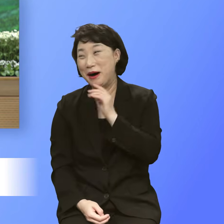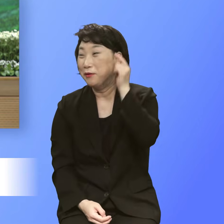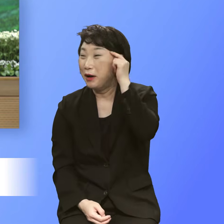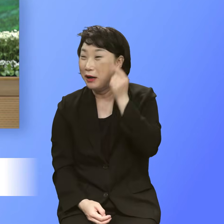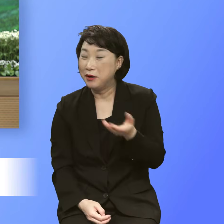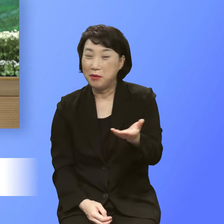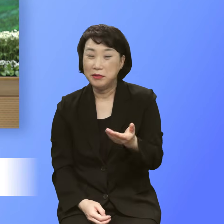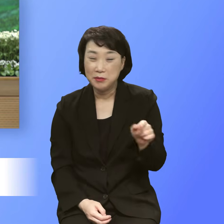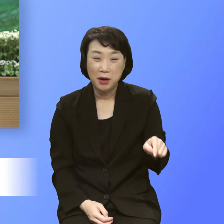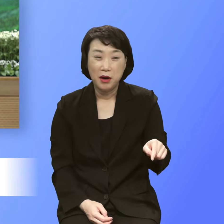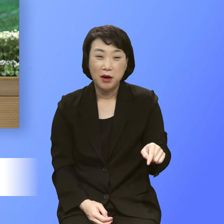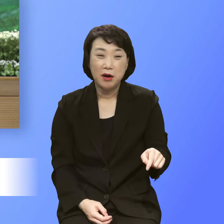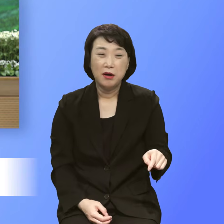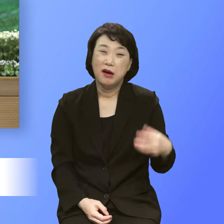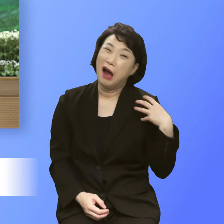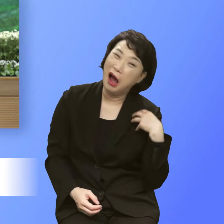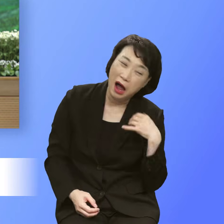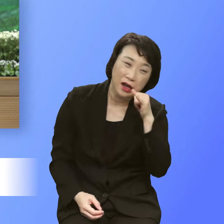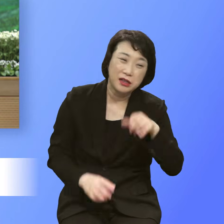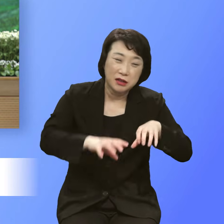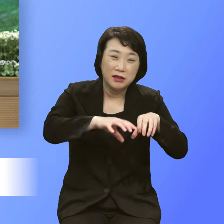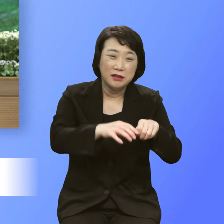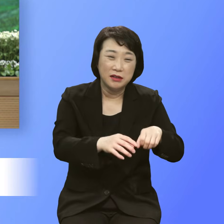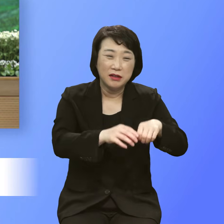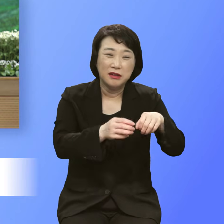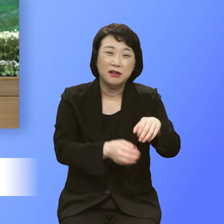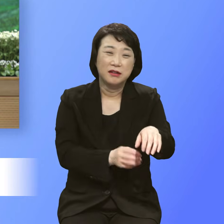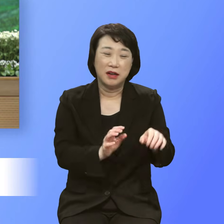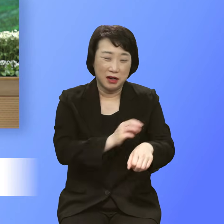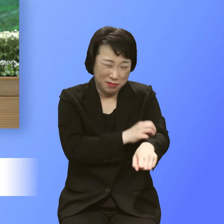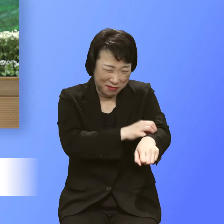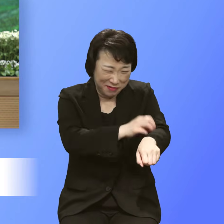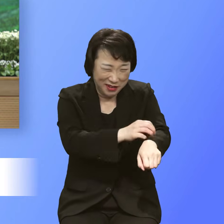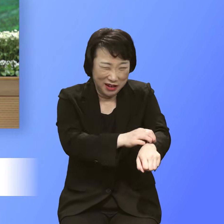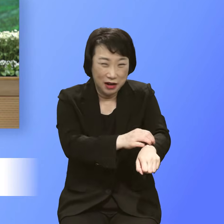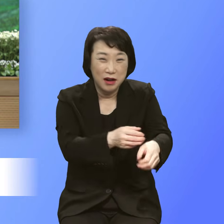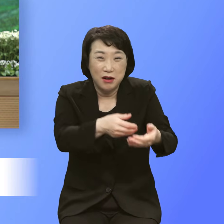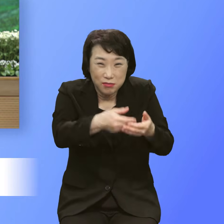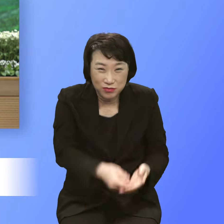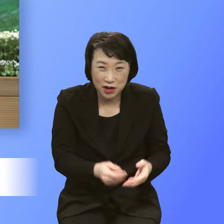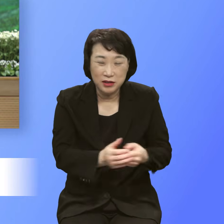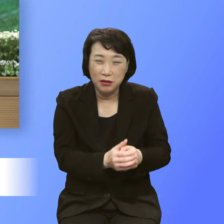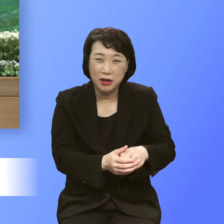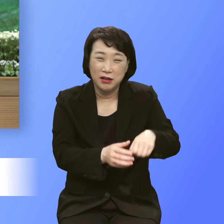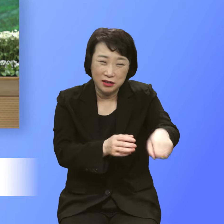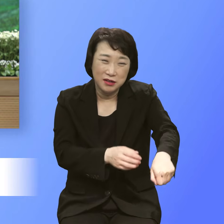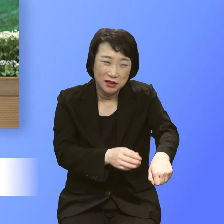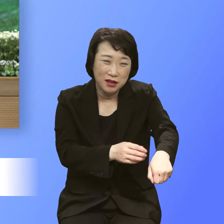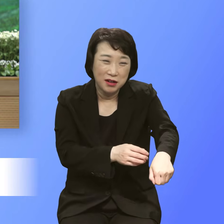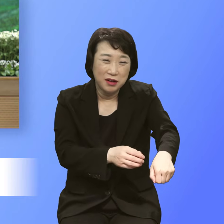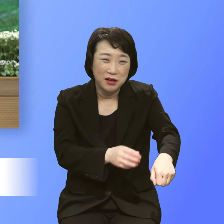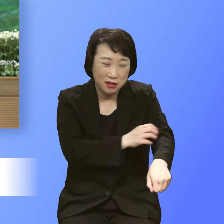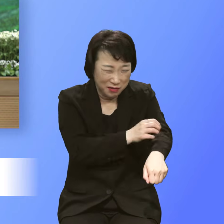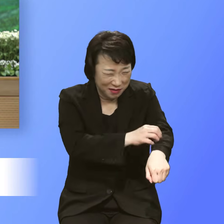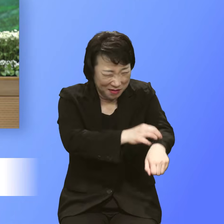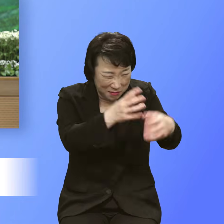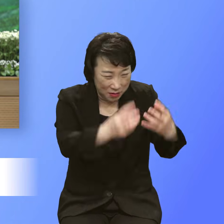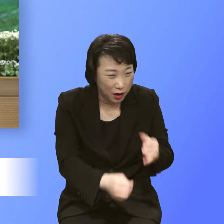찢어지겠어요? 감당 못해서 찢어지고 인력을 감당 못한다 이 말이야. 무게를 감당 못한다 이 말이야. 이런 걸 가만히 볼